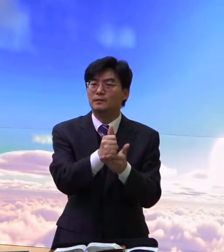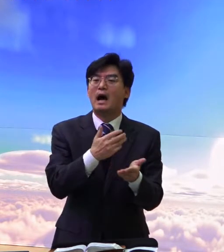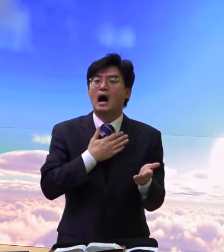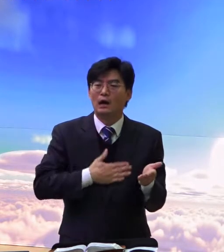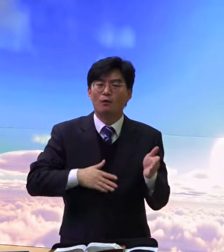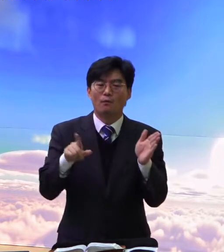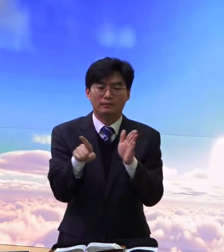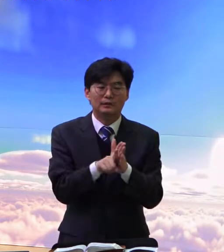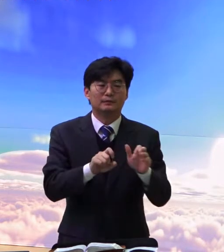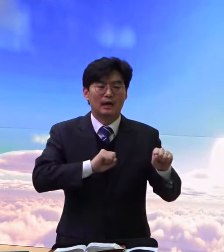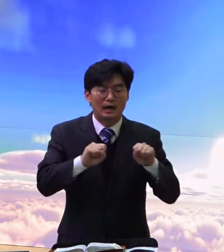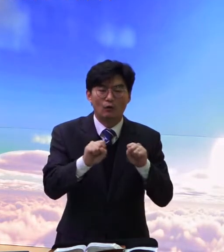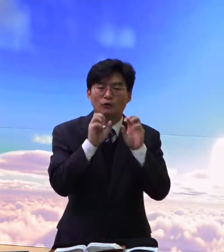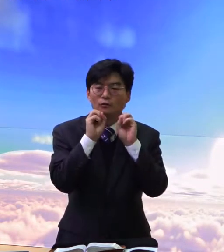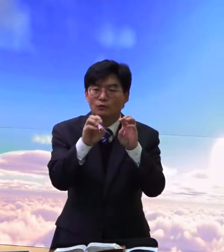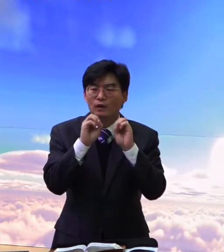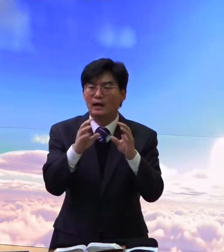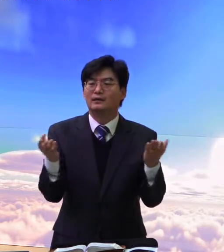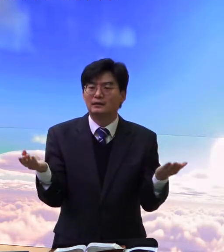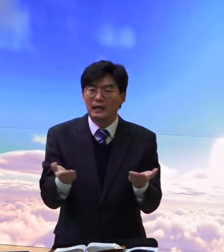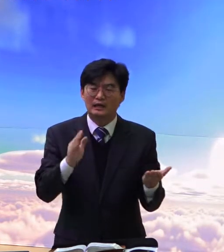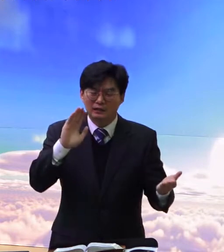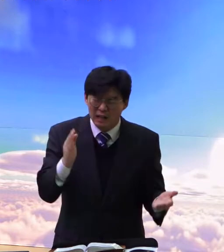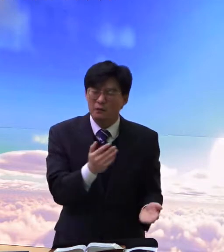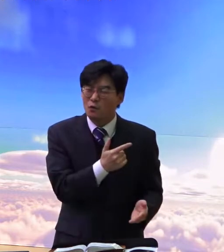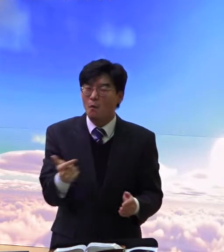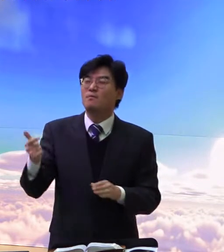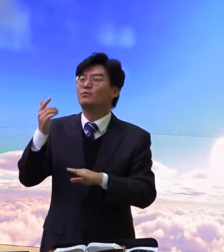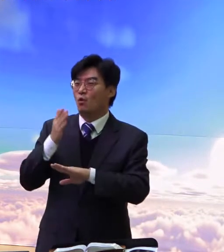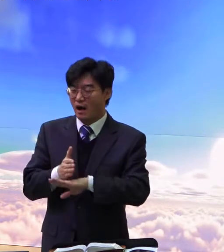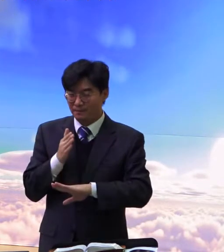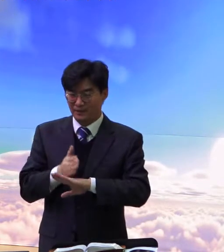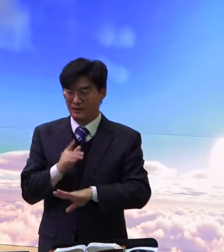고백했는데 세상에 가장